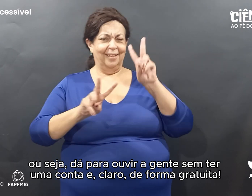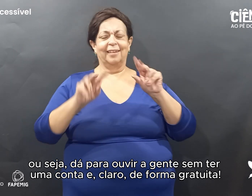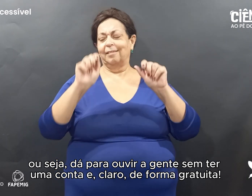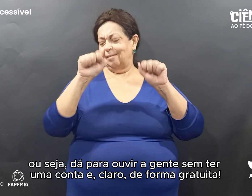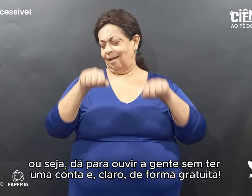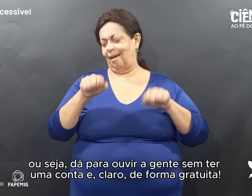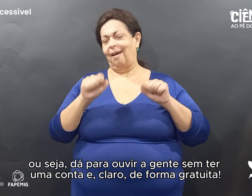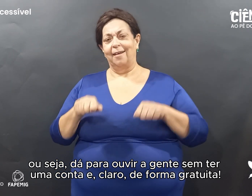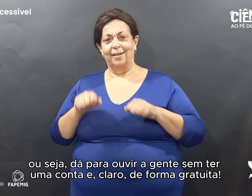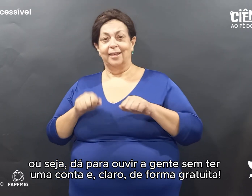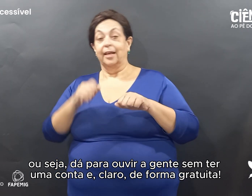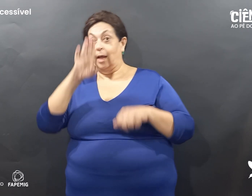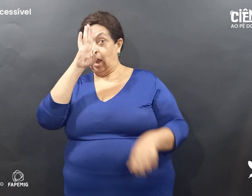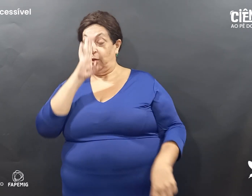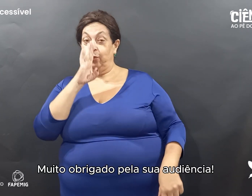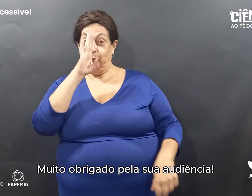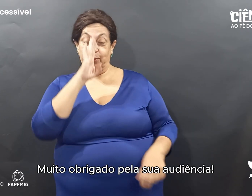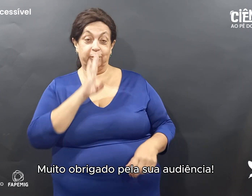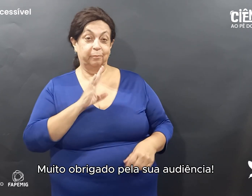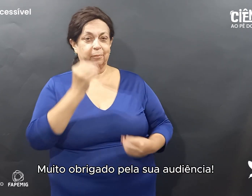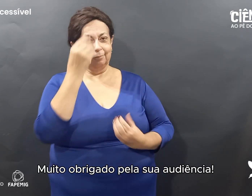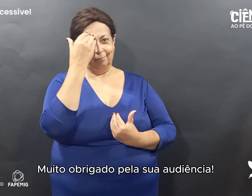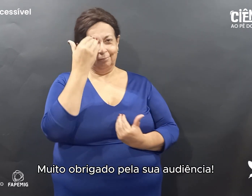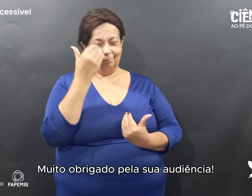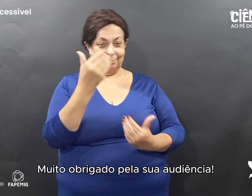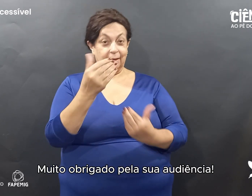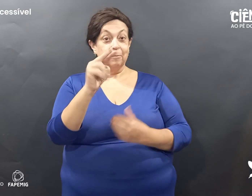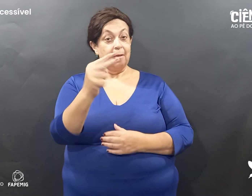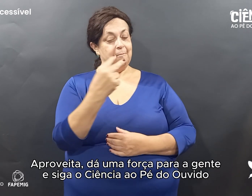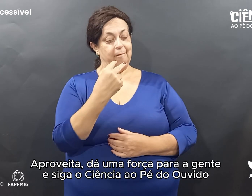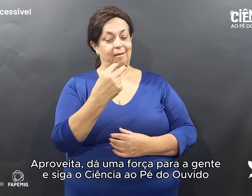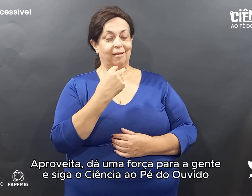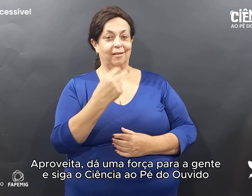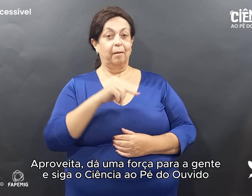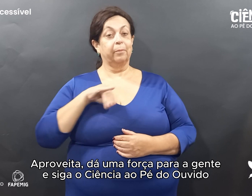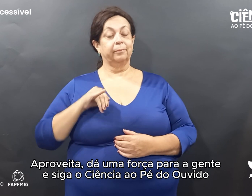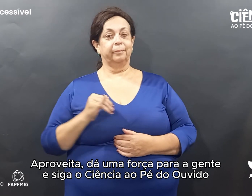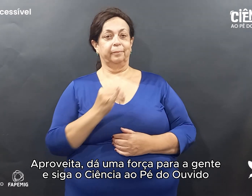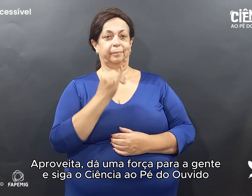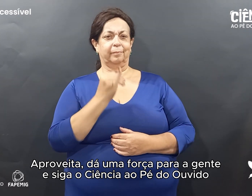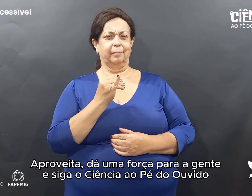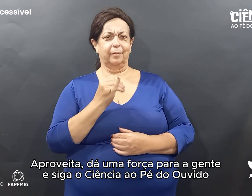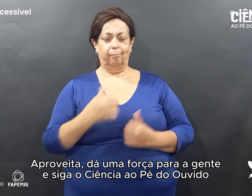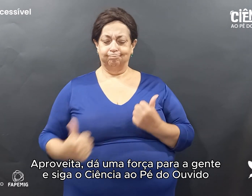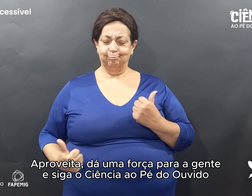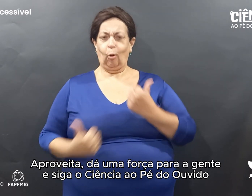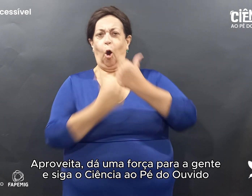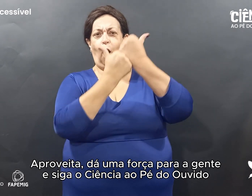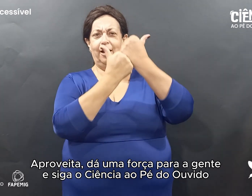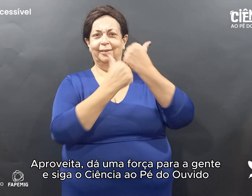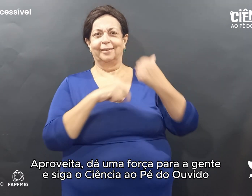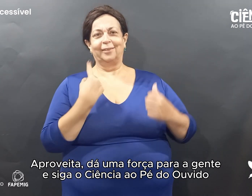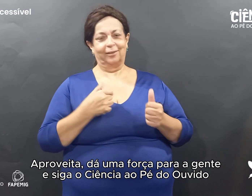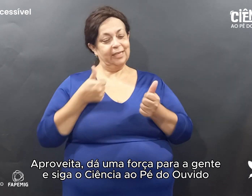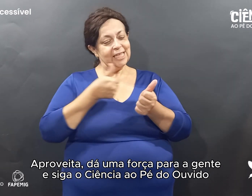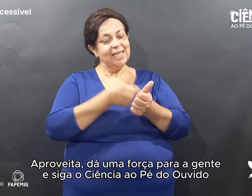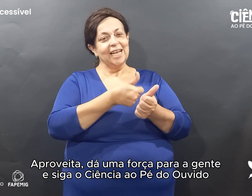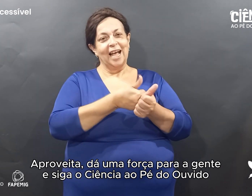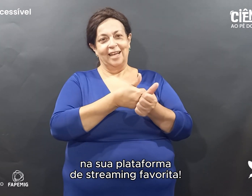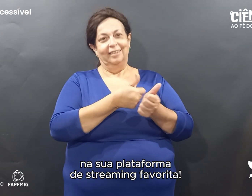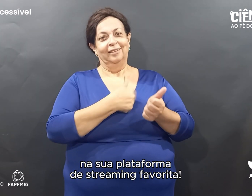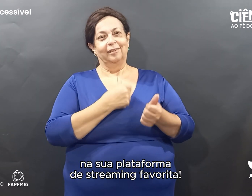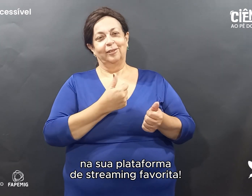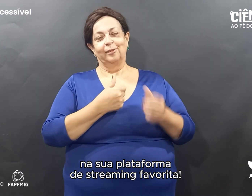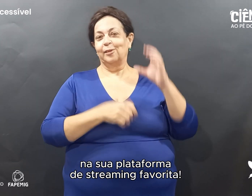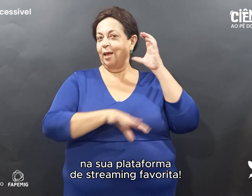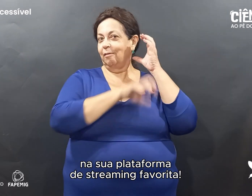claro, de forma gratuita. Muito obrigado pela sua audiência. Aproveita, dá uma força pra gente e siga o Ciência ao Pé do Ouvido